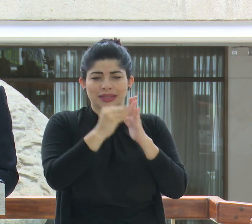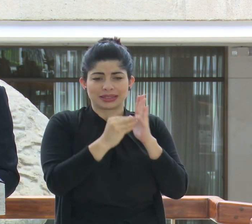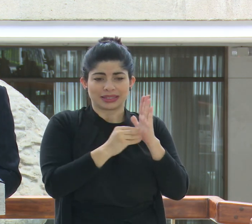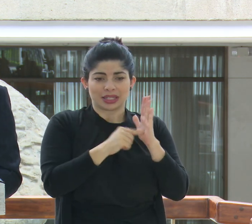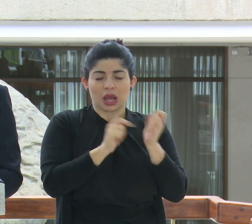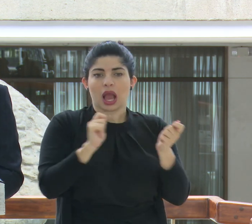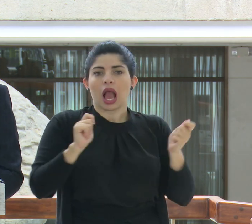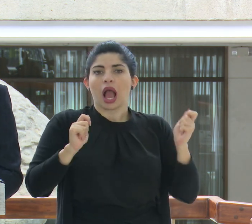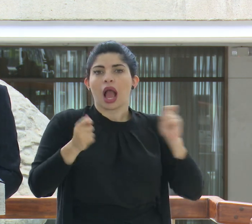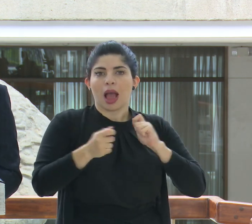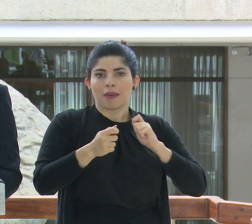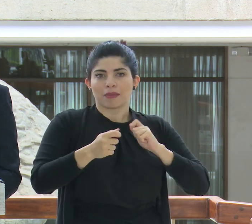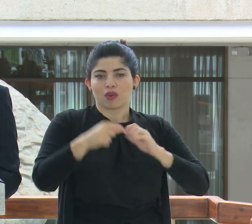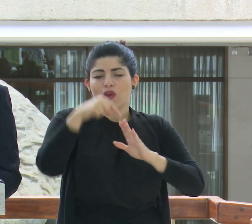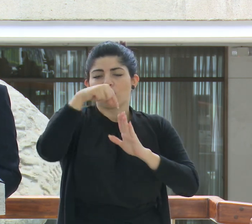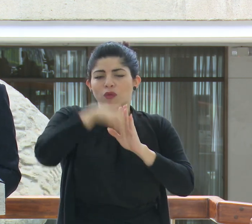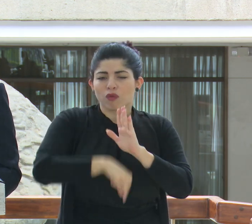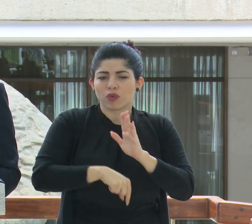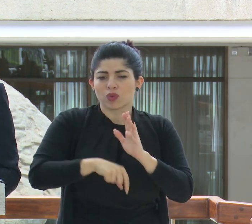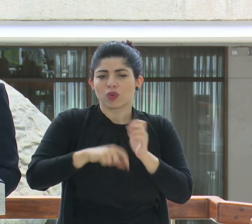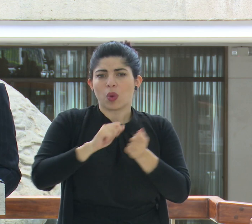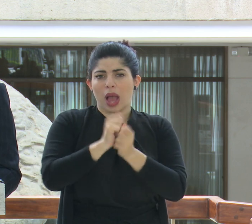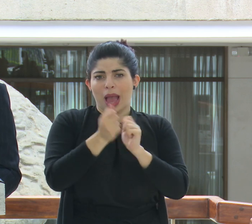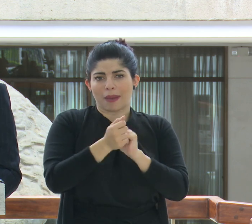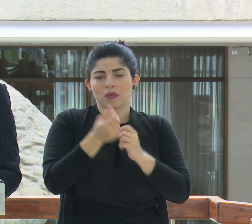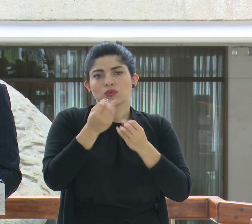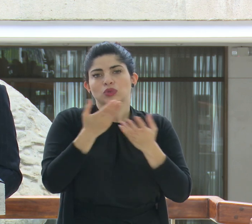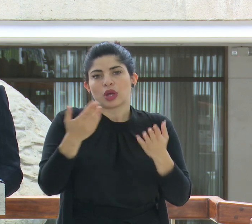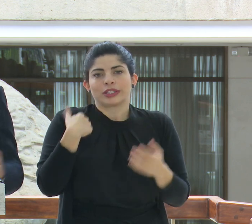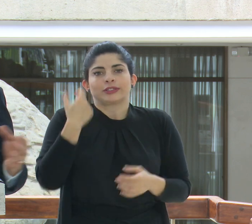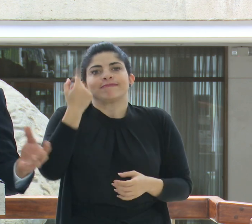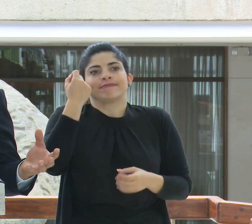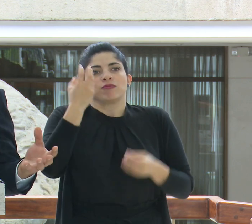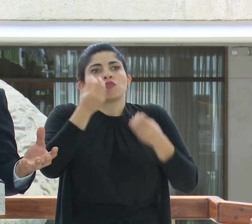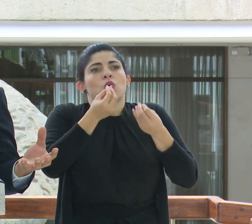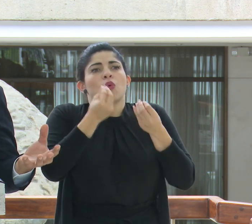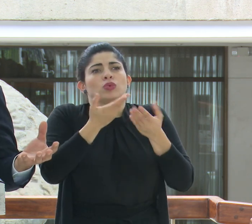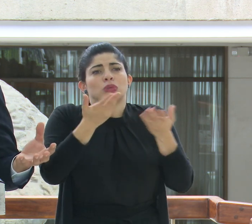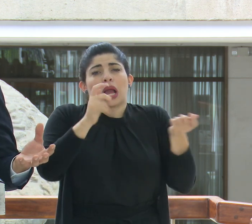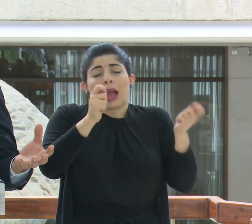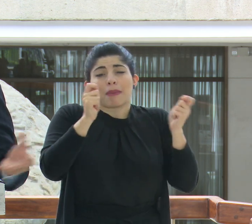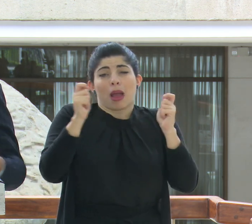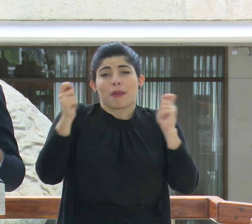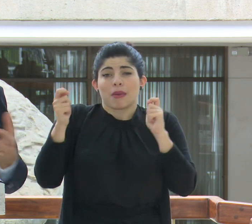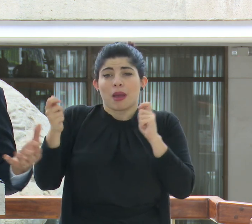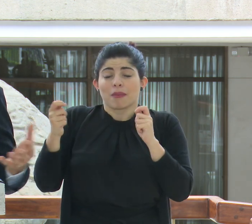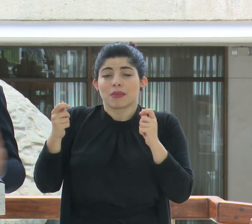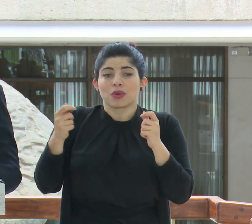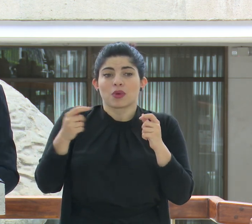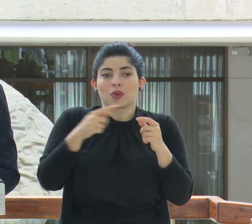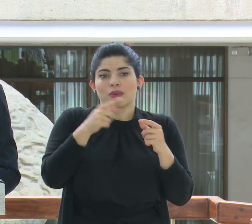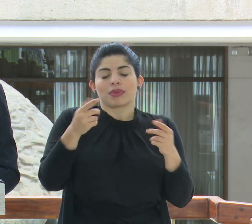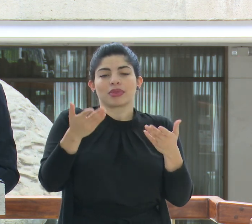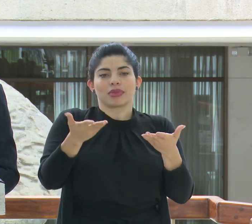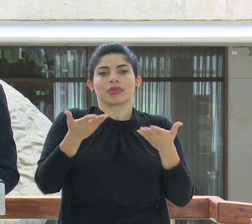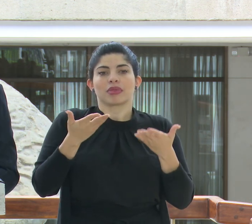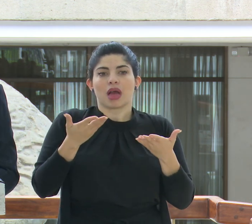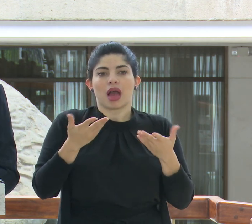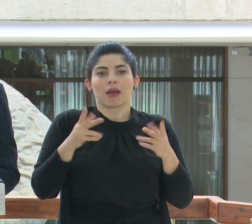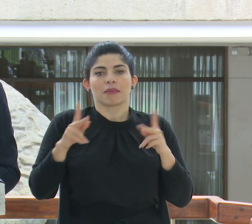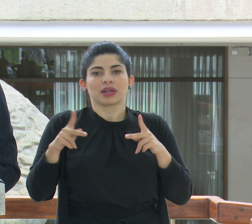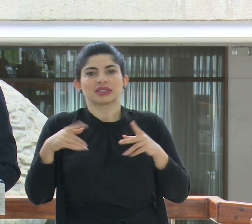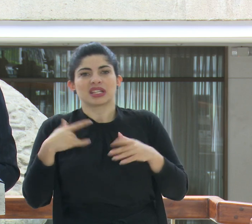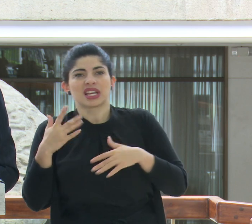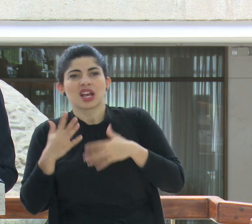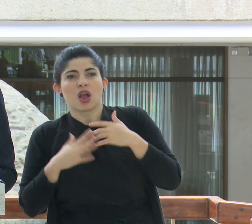cambio de fondo en muchas cosas, que yo también lo entiendo, en muchos de esos elementos, como es un cambio, genera